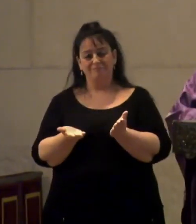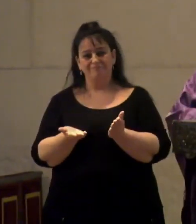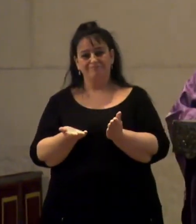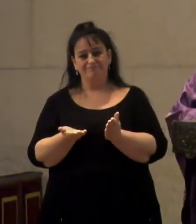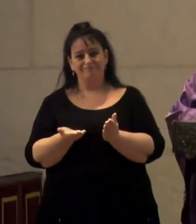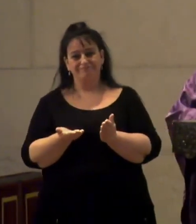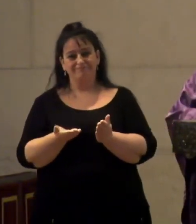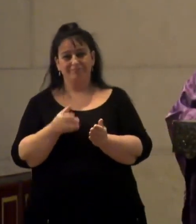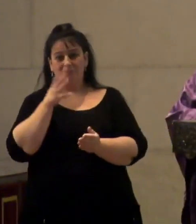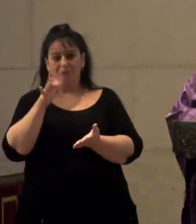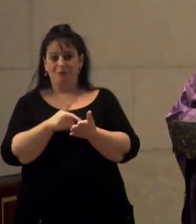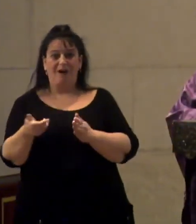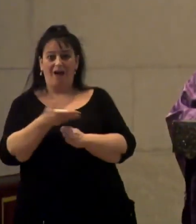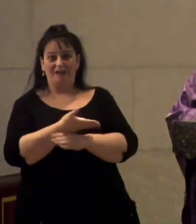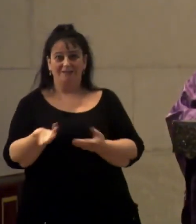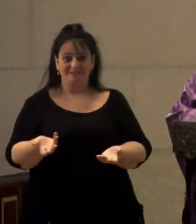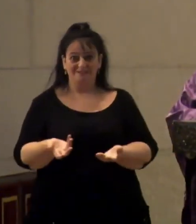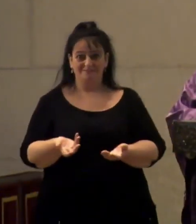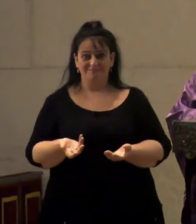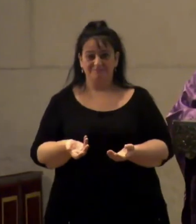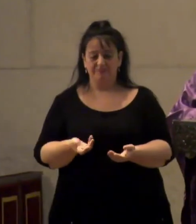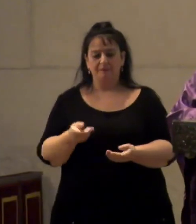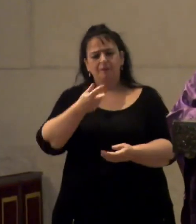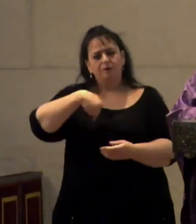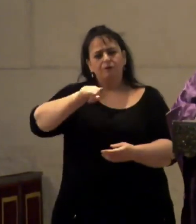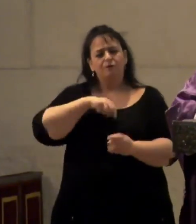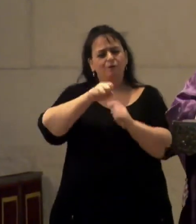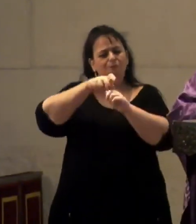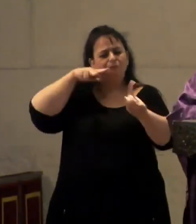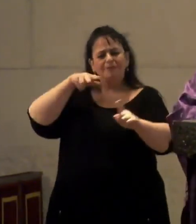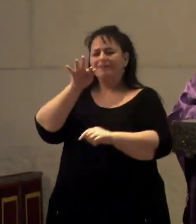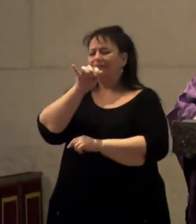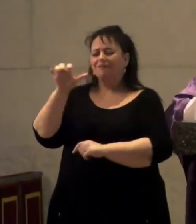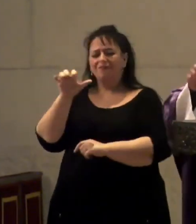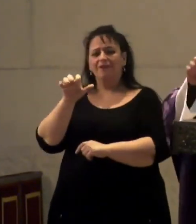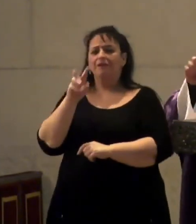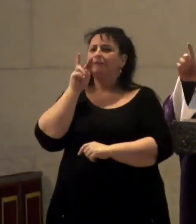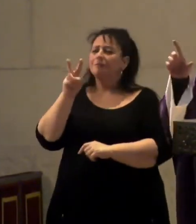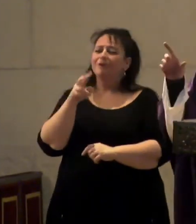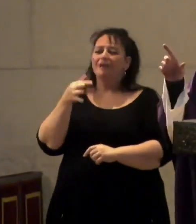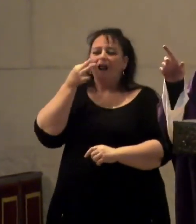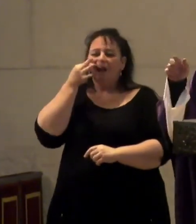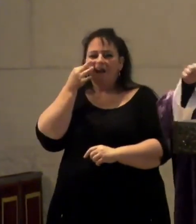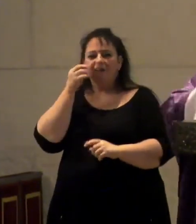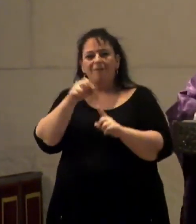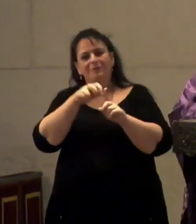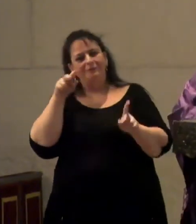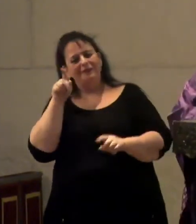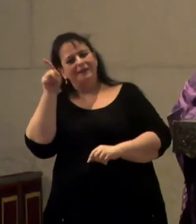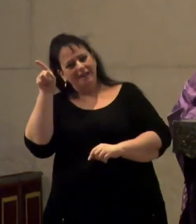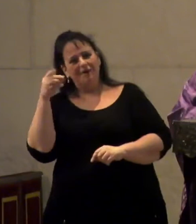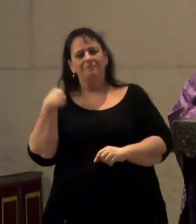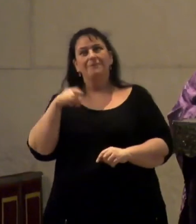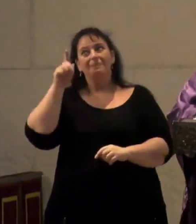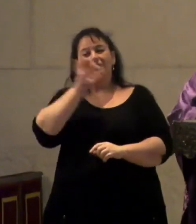Pero los que vivimos con la perspectiva de la fe, vivimos esta realidad con esa perspectiva, la